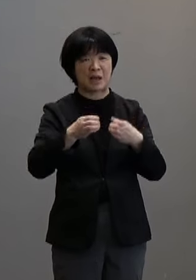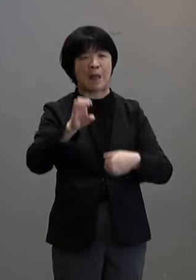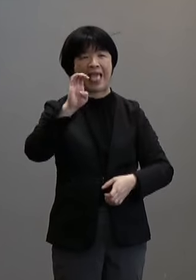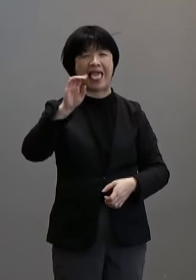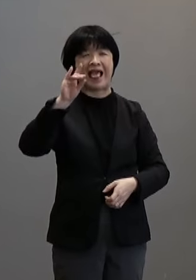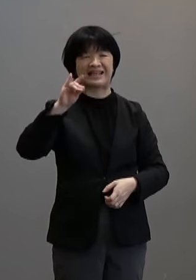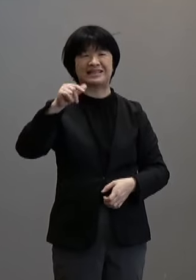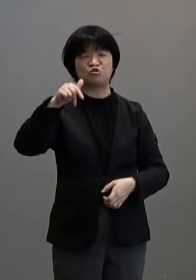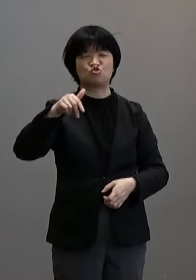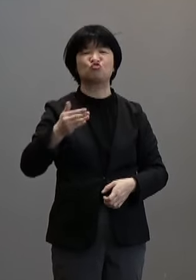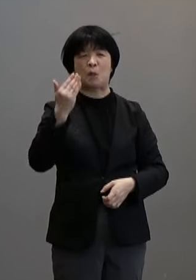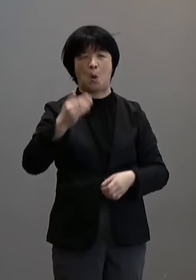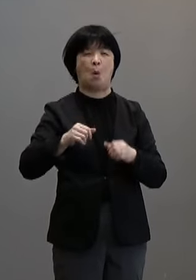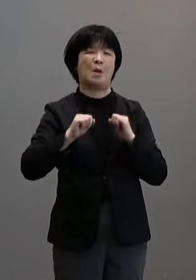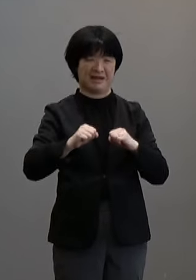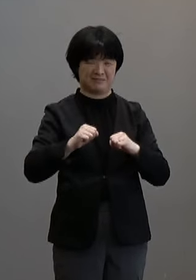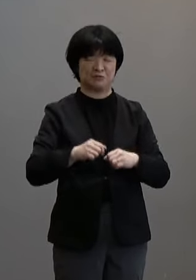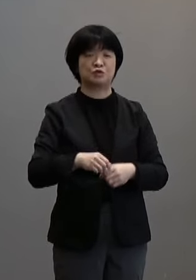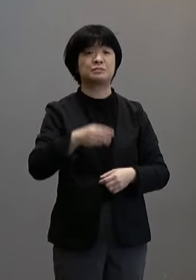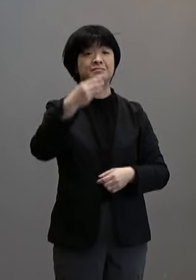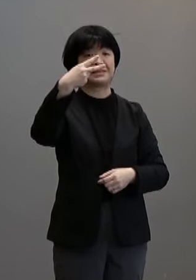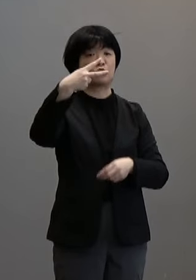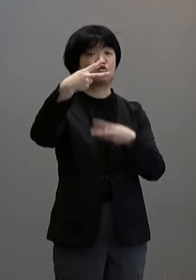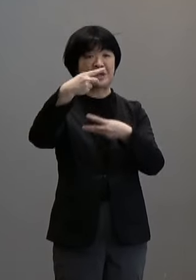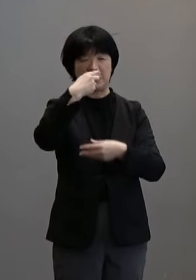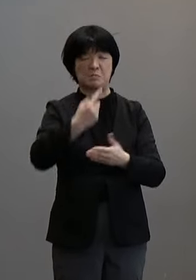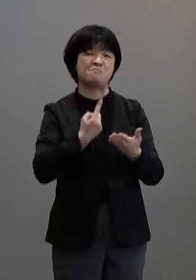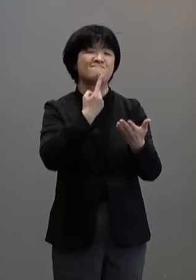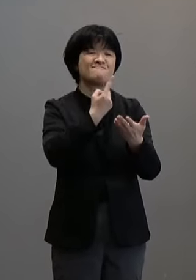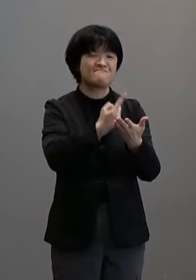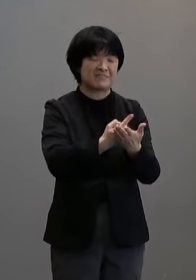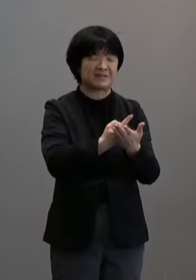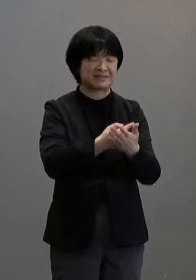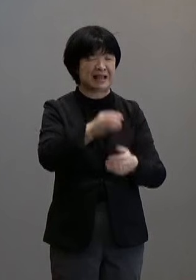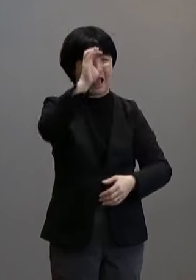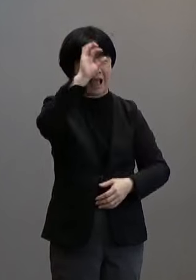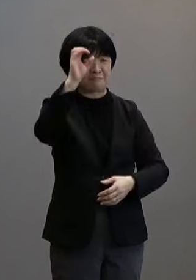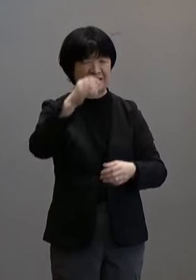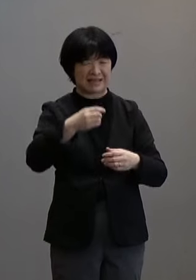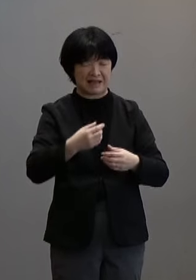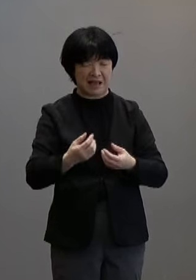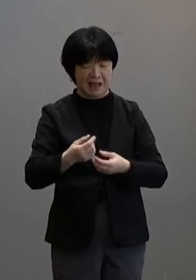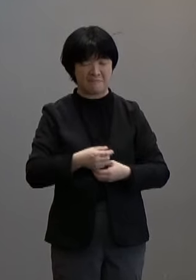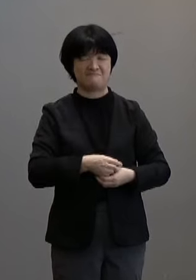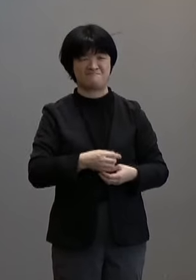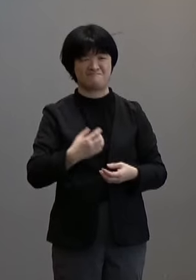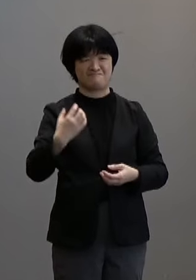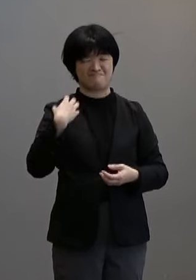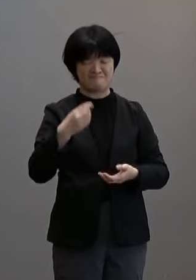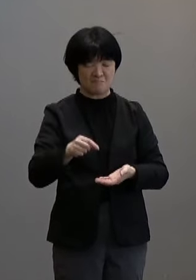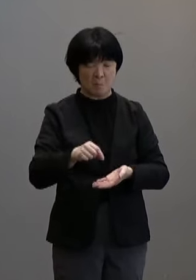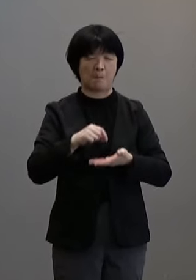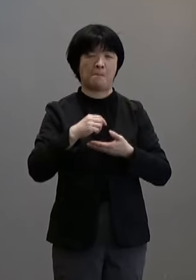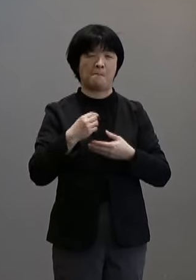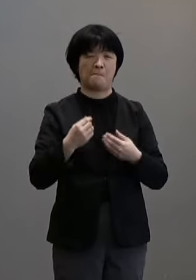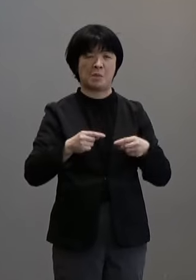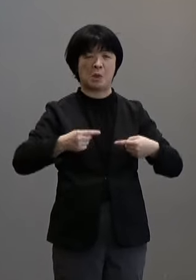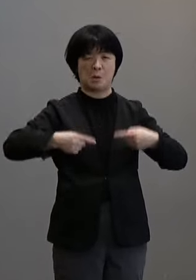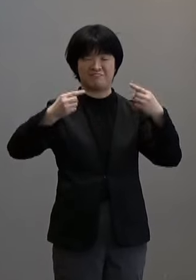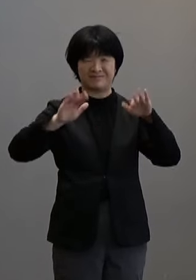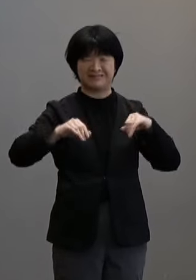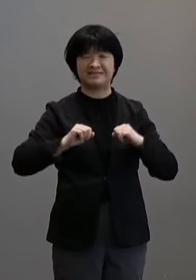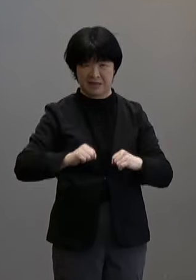3日には私も出席をし、千葉のさつまいもアンバサダー任命式を行うとともに、松本真理香さんと対談をさせていただく予